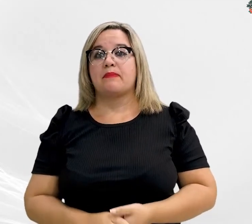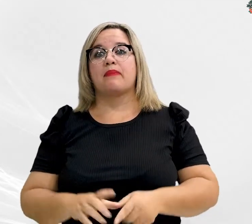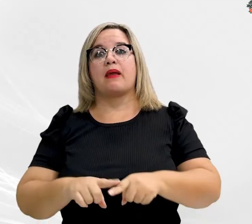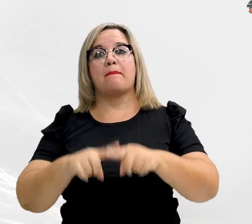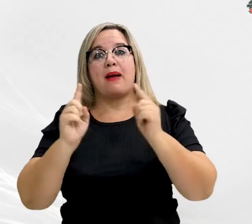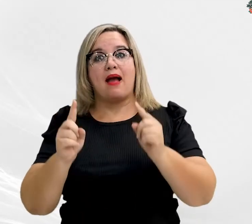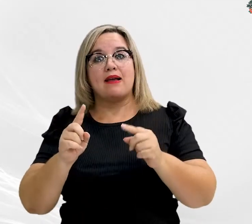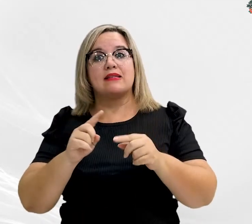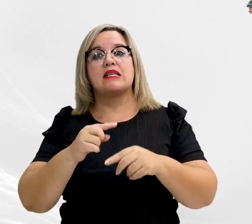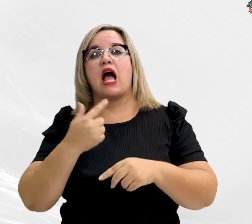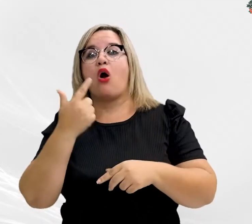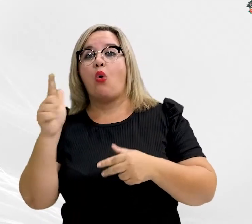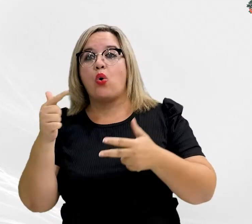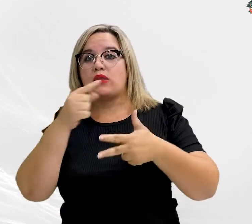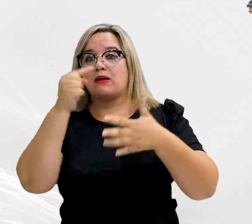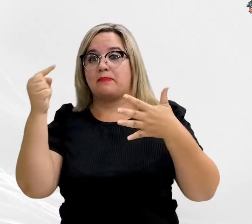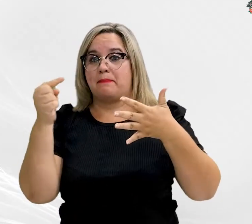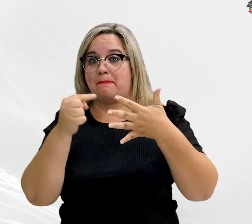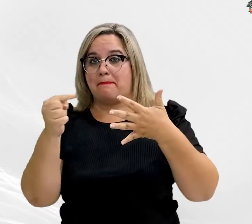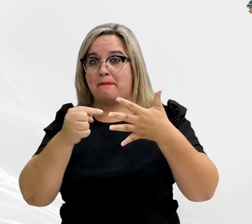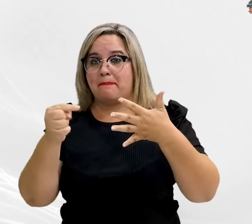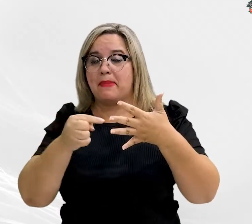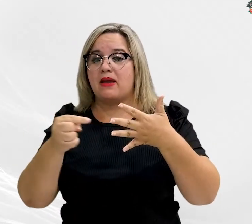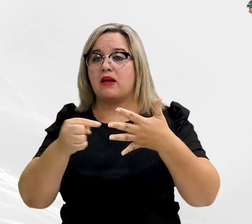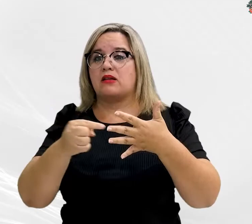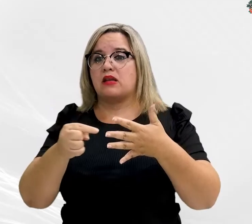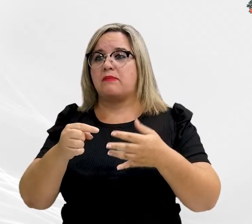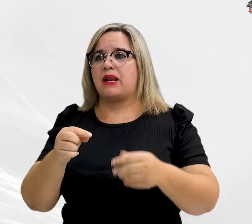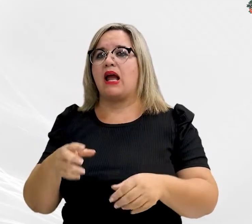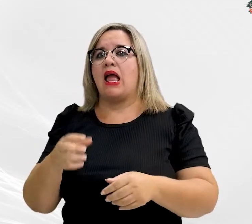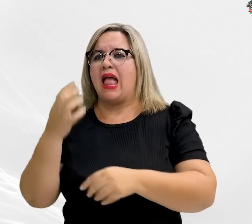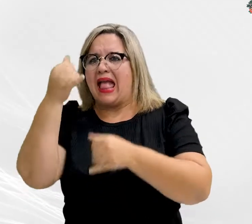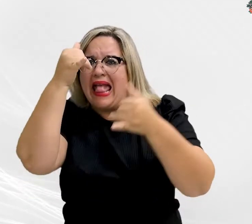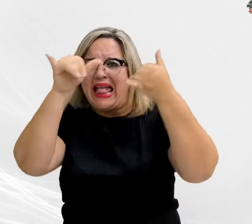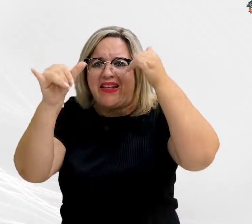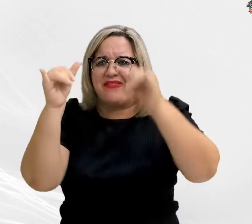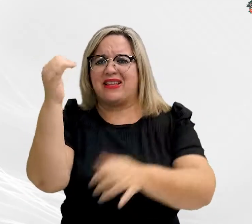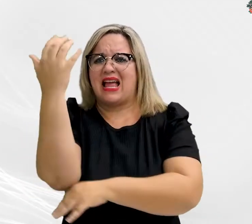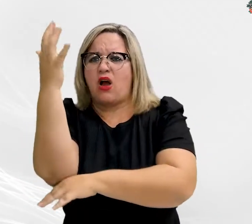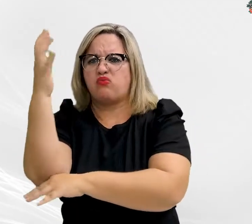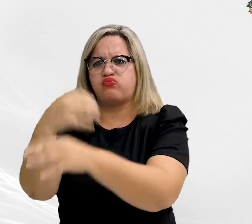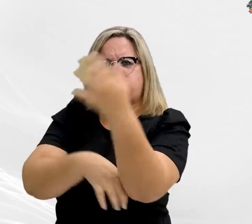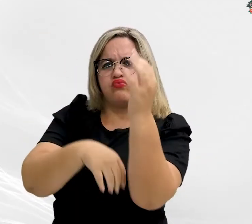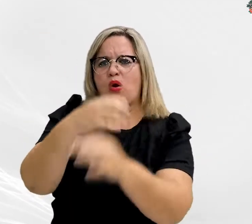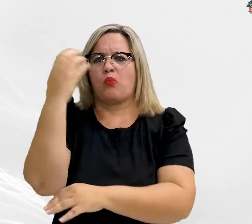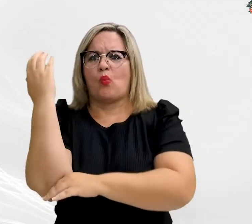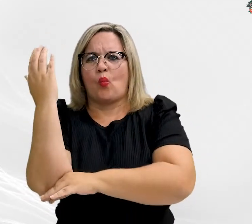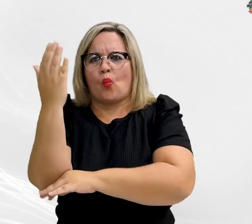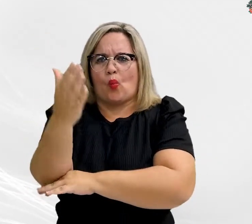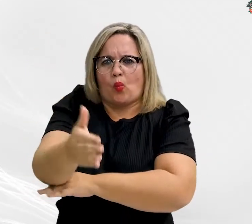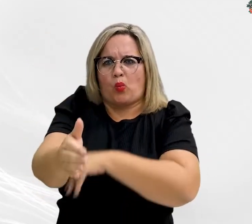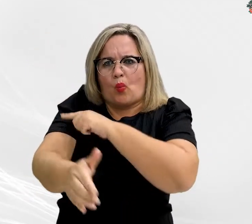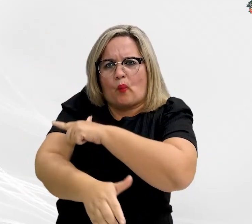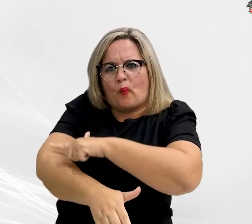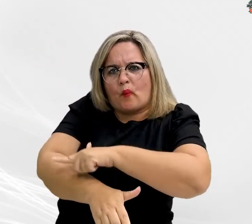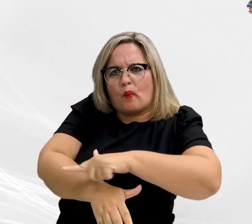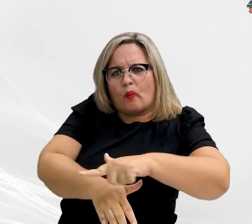da macroação fortalecimento da atuação no combate ao desmatamento ilegal e queimadas nas comarcas